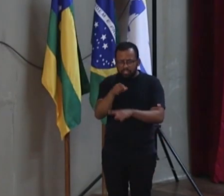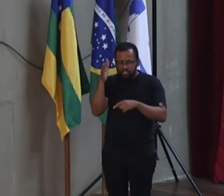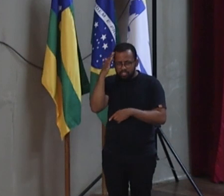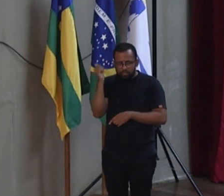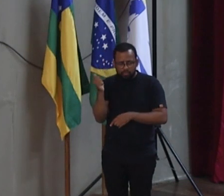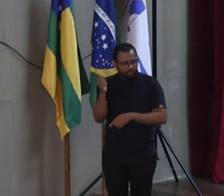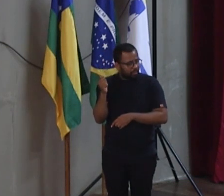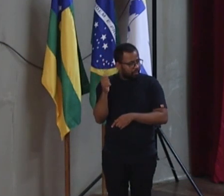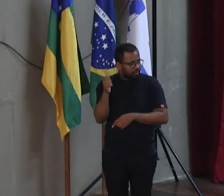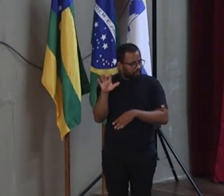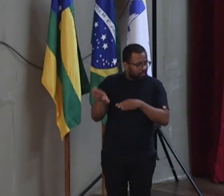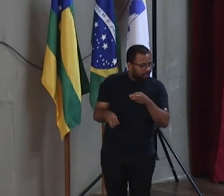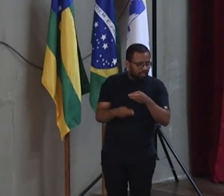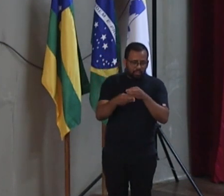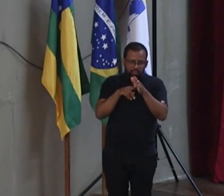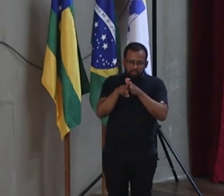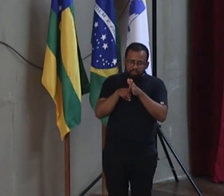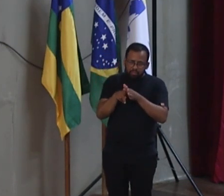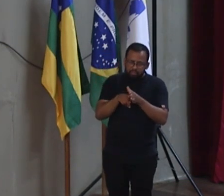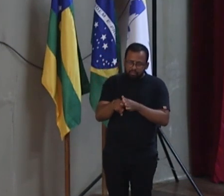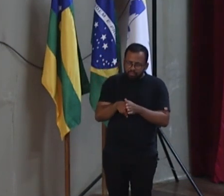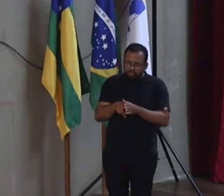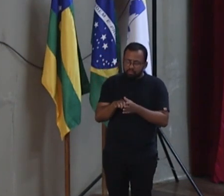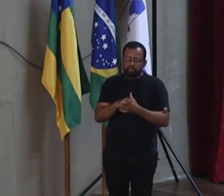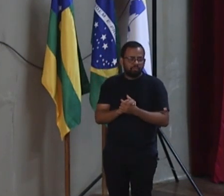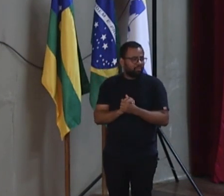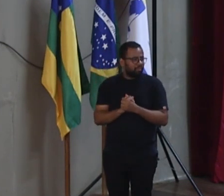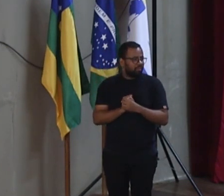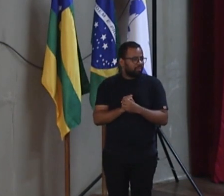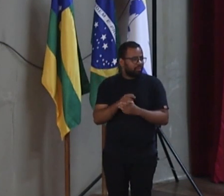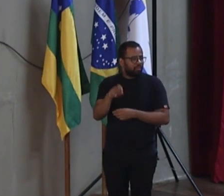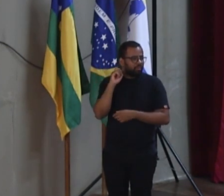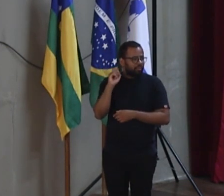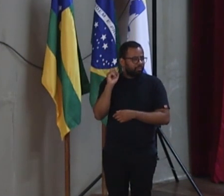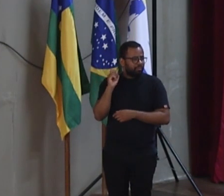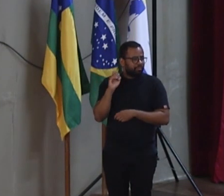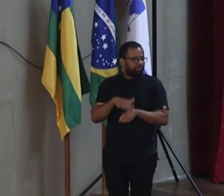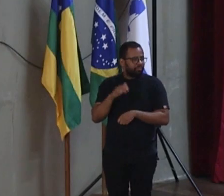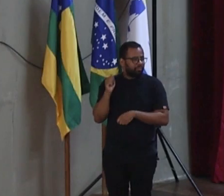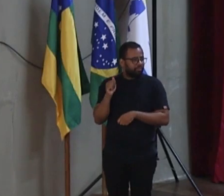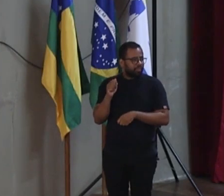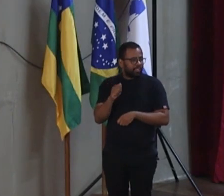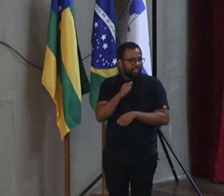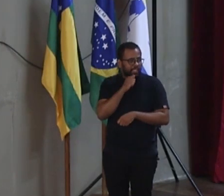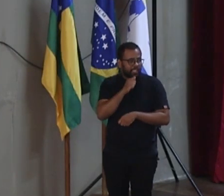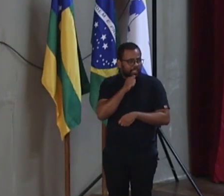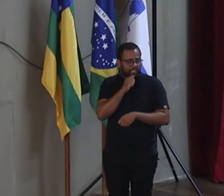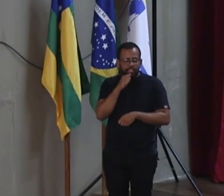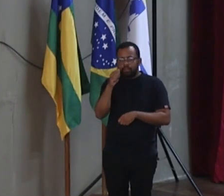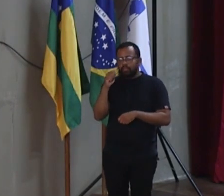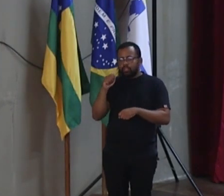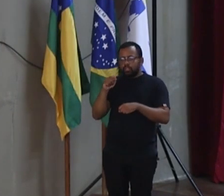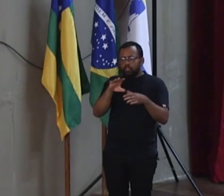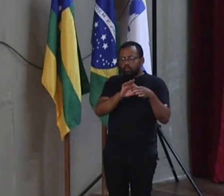saber e inserir nas minhas notas. O que mais? Ainda no cenário